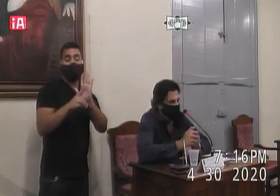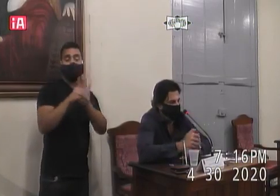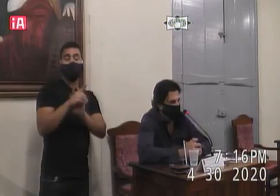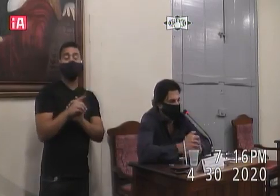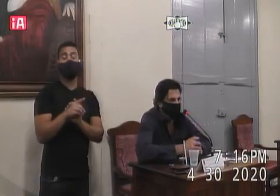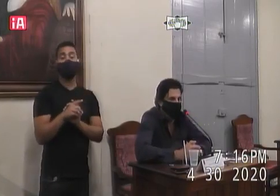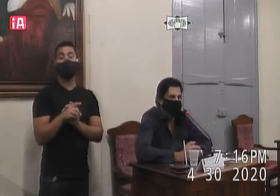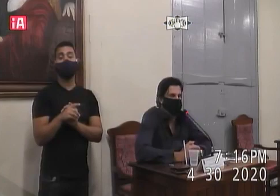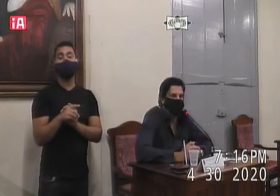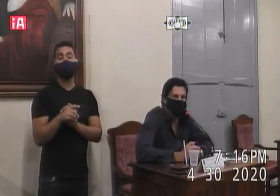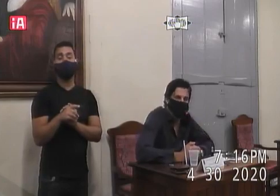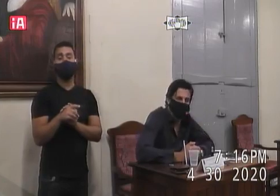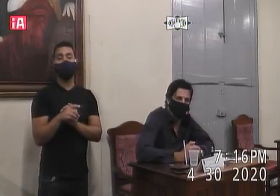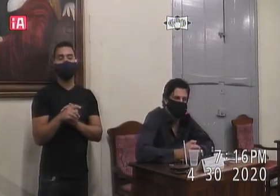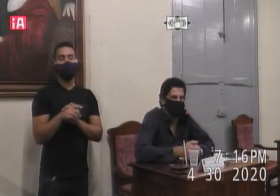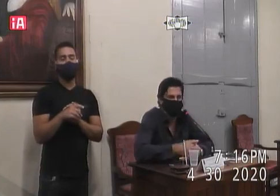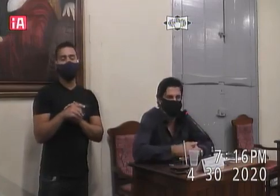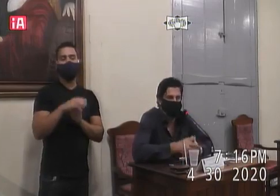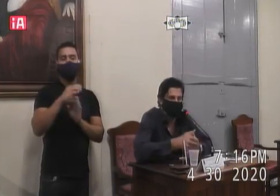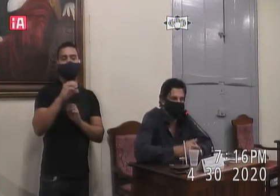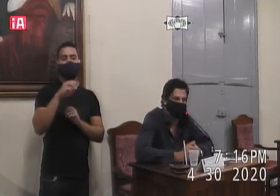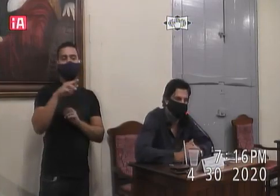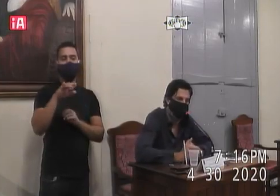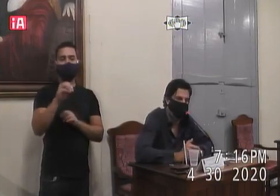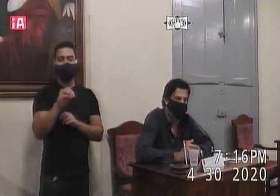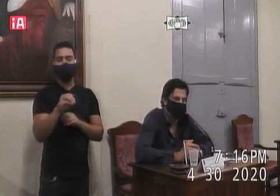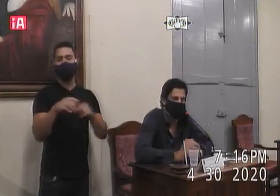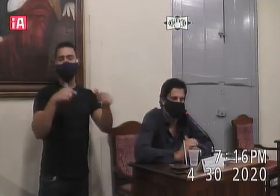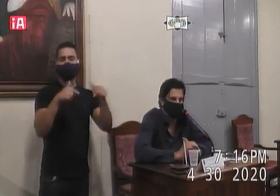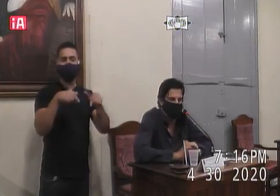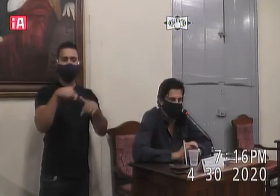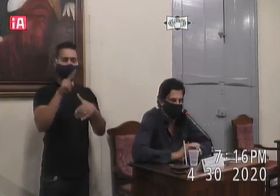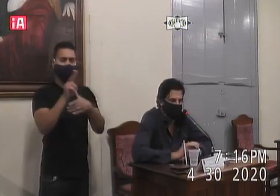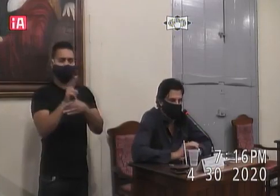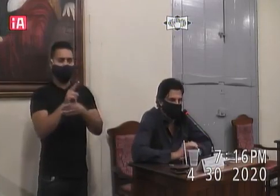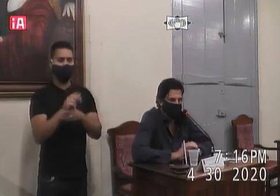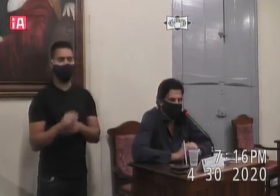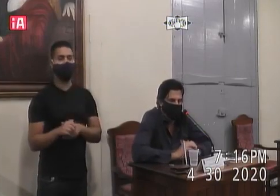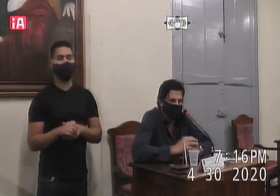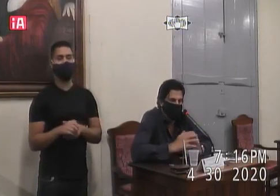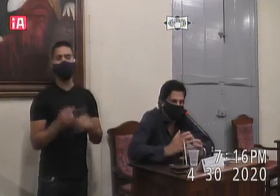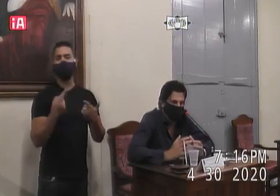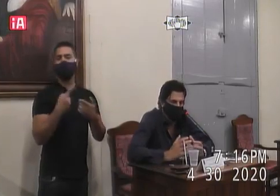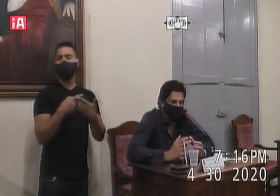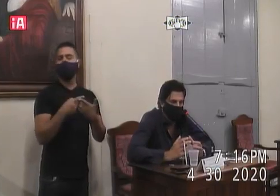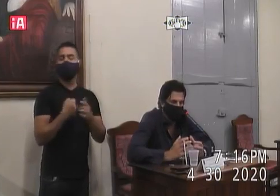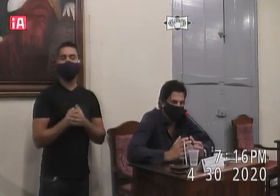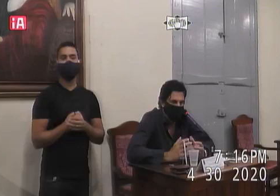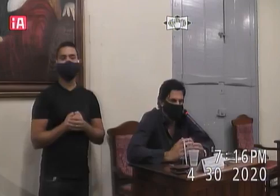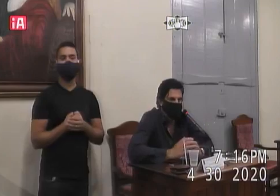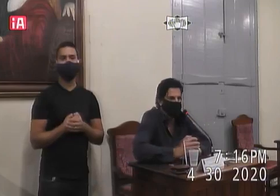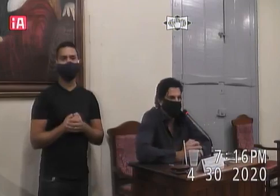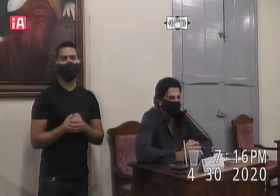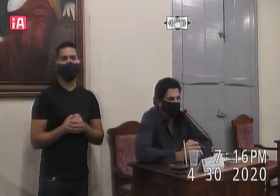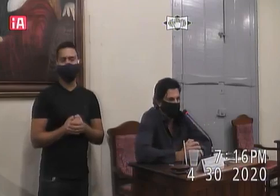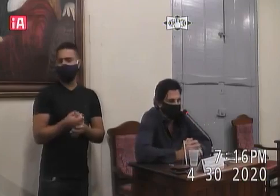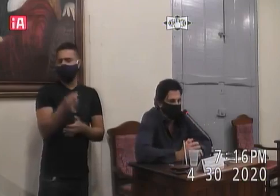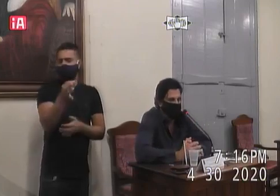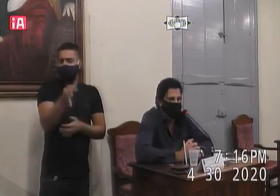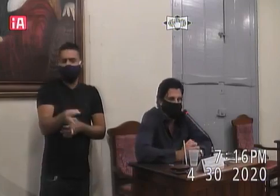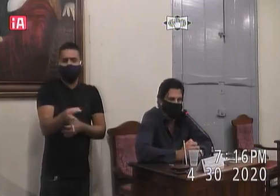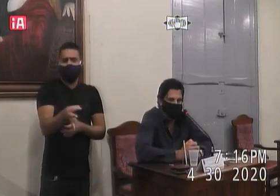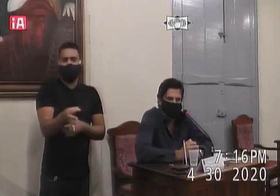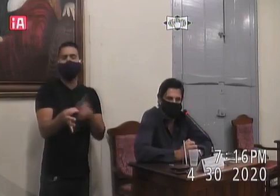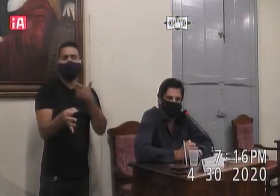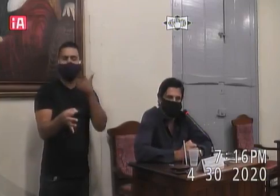municipal em relação ao comércio e o setor de serviço na nossa cidade. Porque não é justo, mais